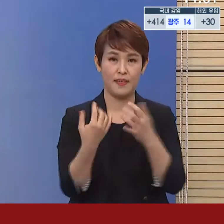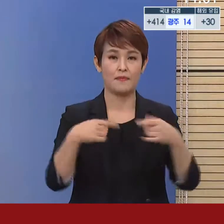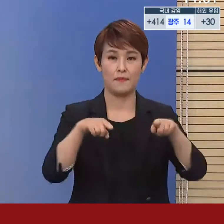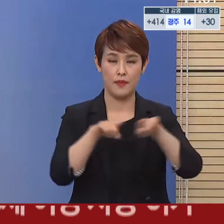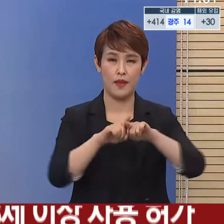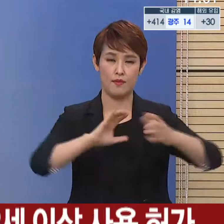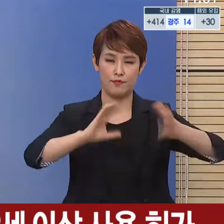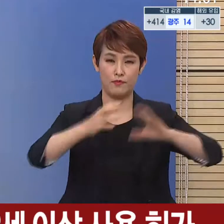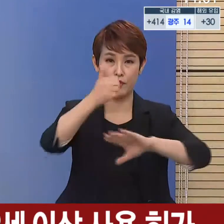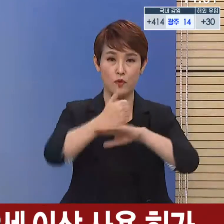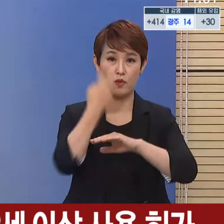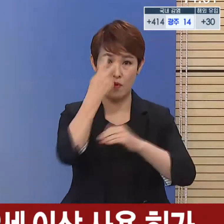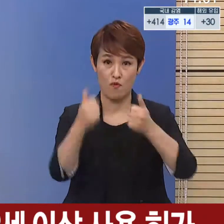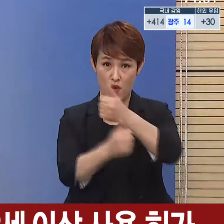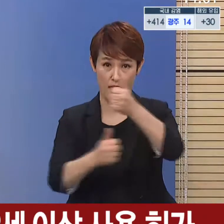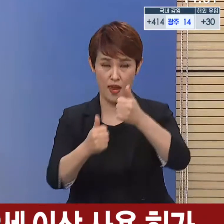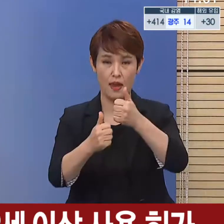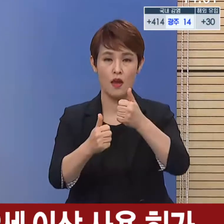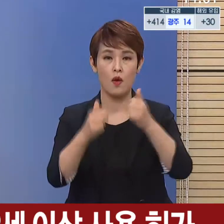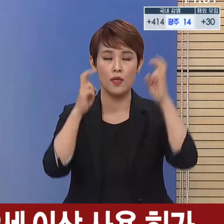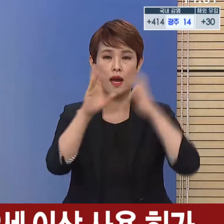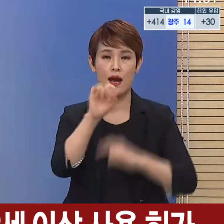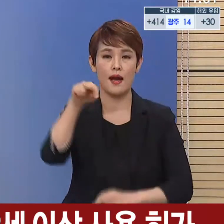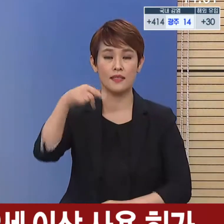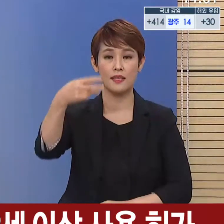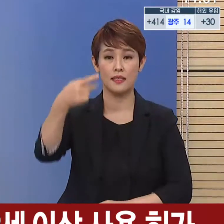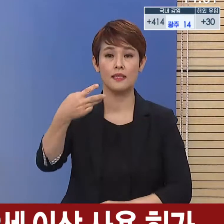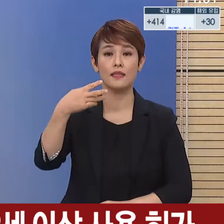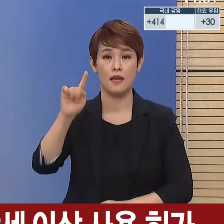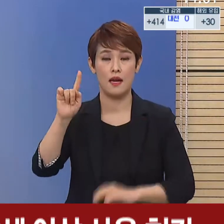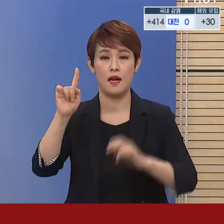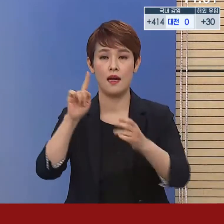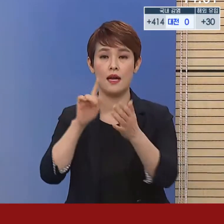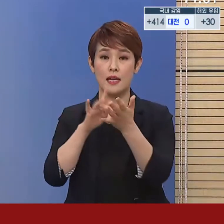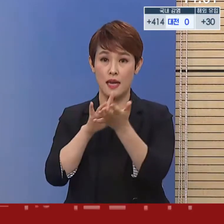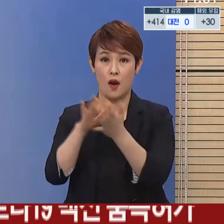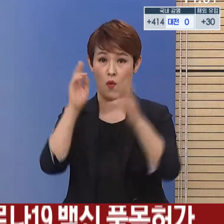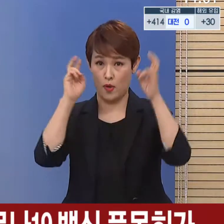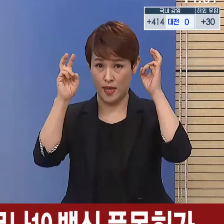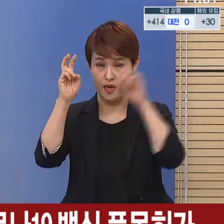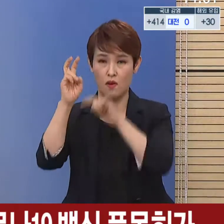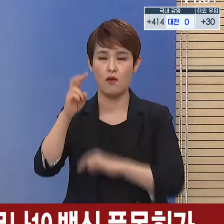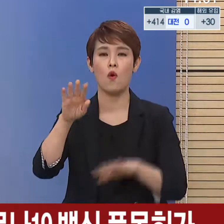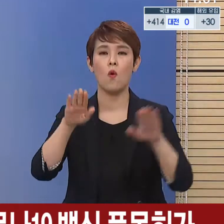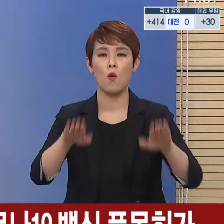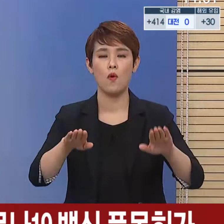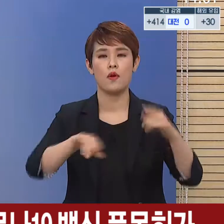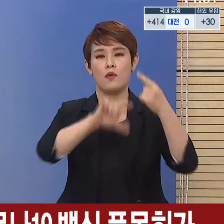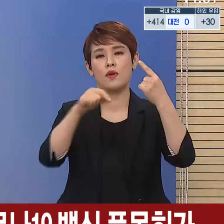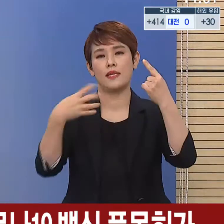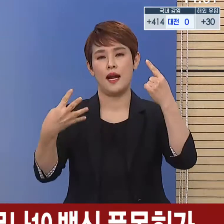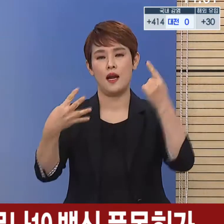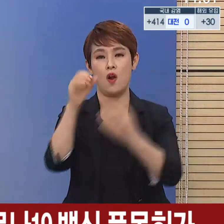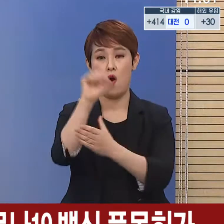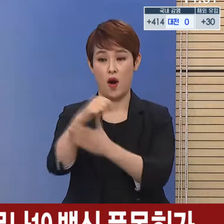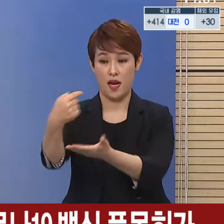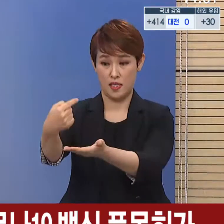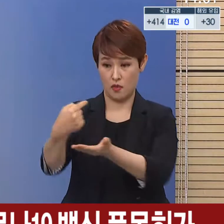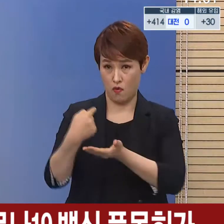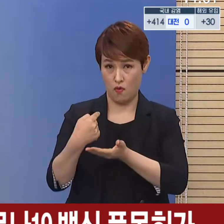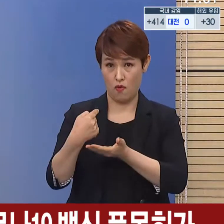개최하여 주식회사 한국아스트라제네카에서 2021년 1월 4일 허가